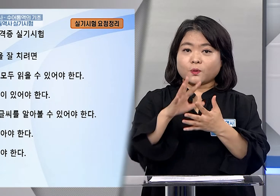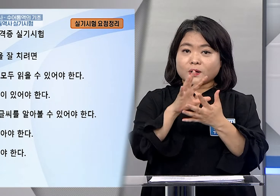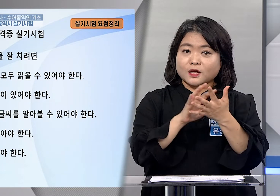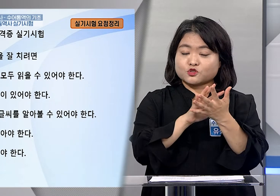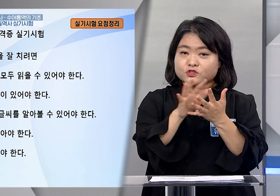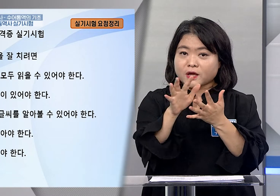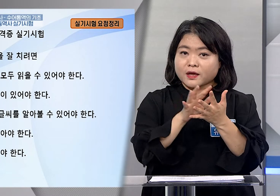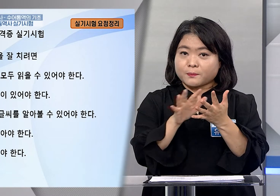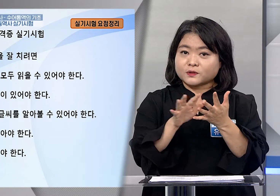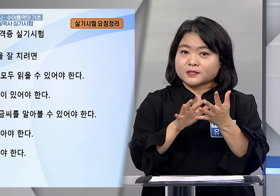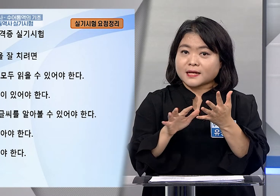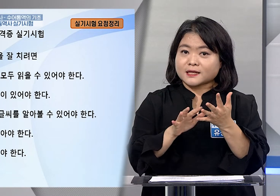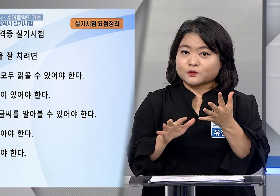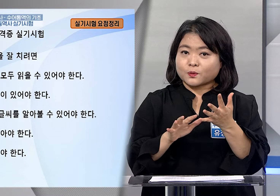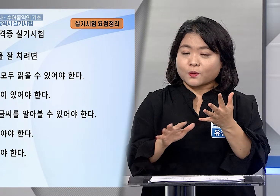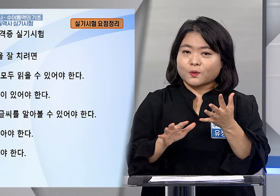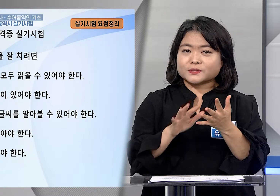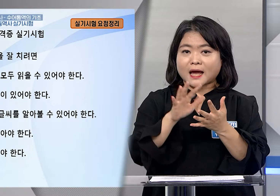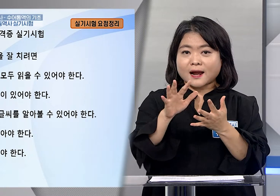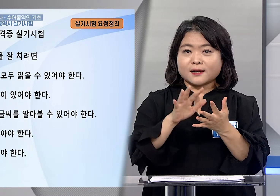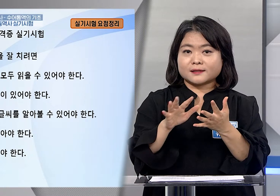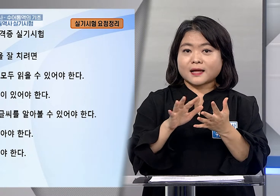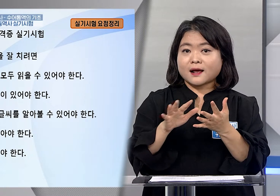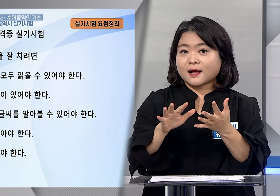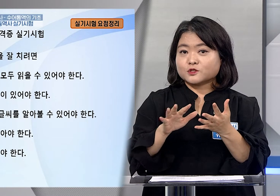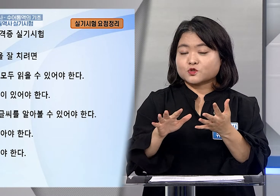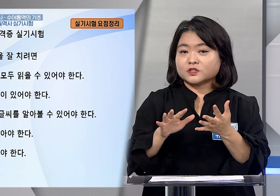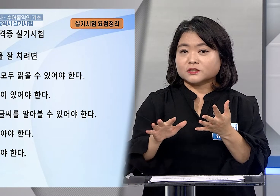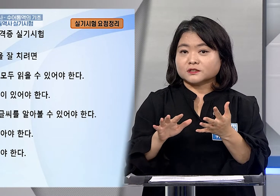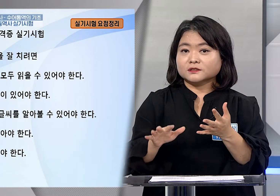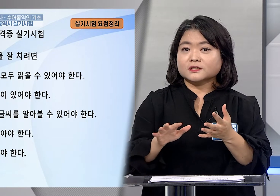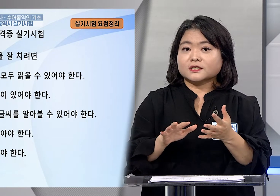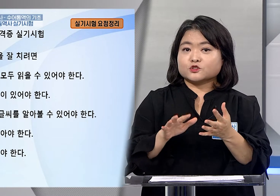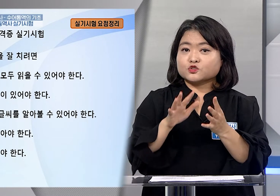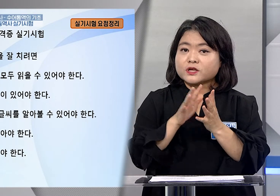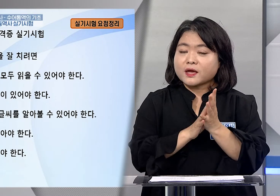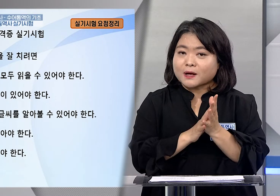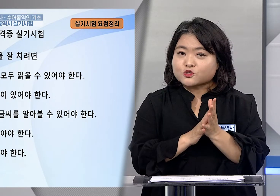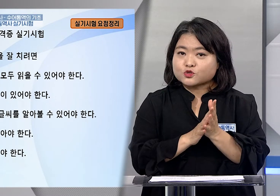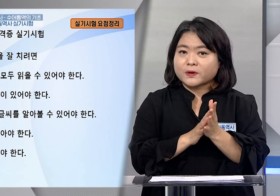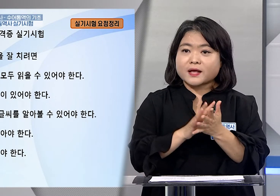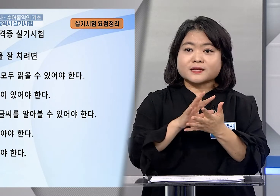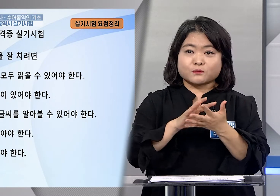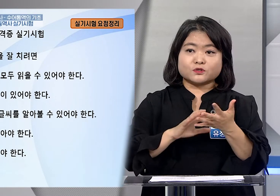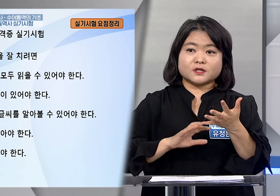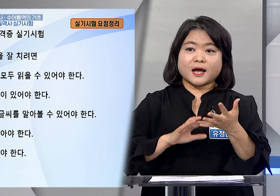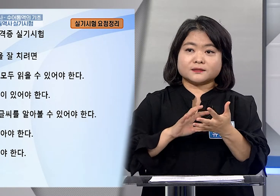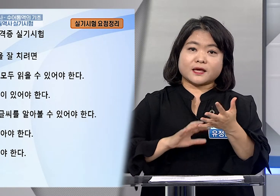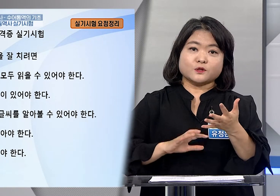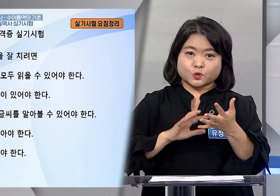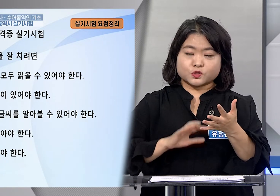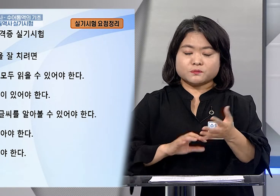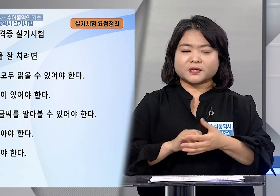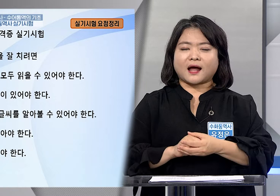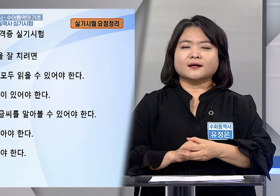코로나 주제에 벗어나지 않도록 잘 따라갈 수 있는 주제에 맞춤의 장문을 하는 게 좋습니다.